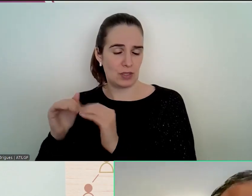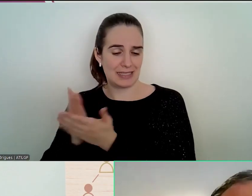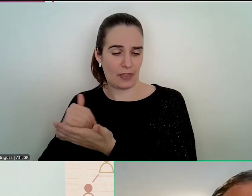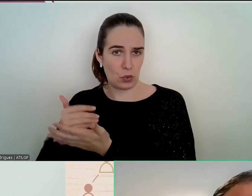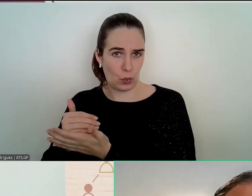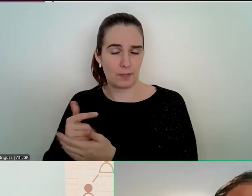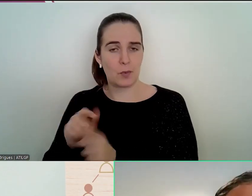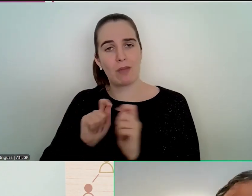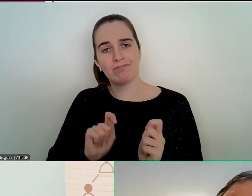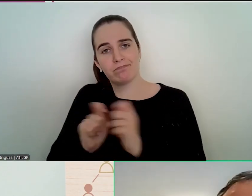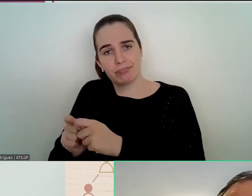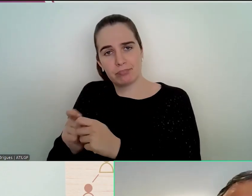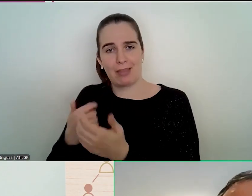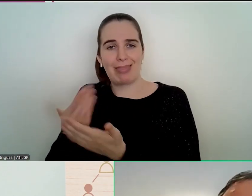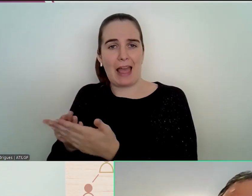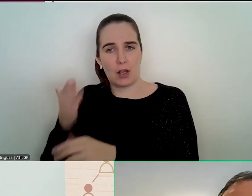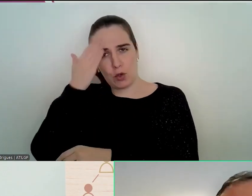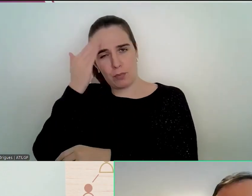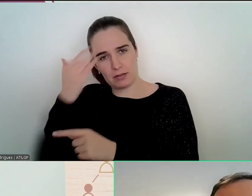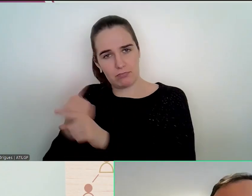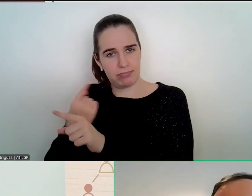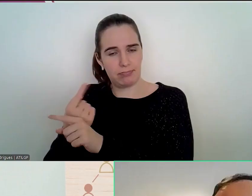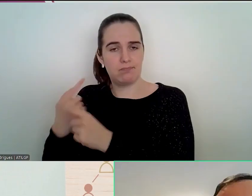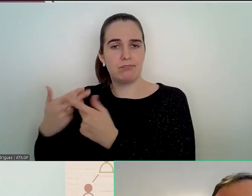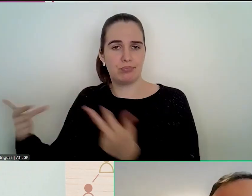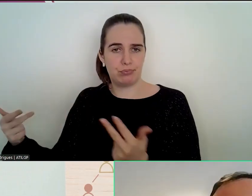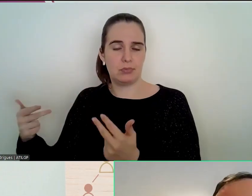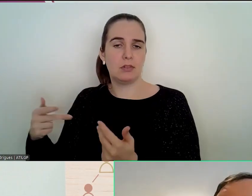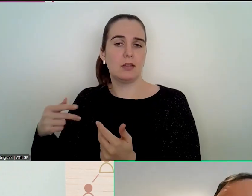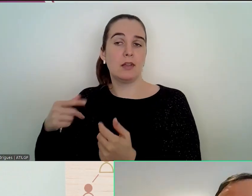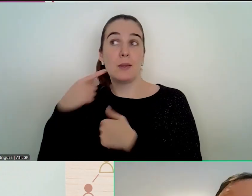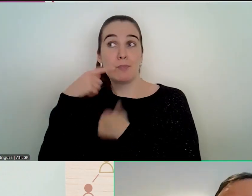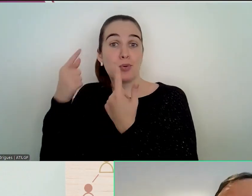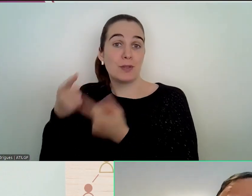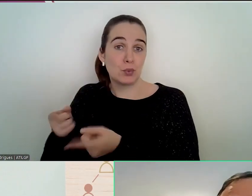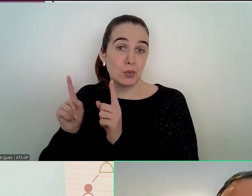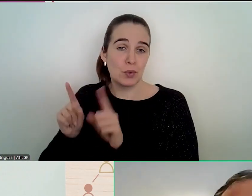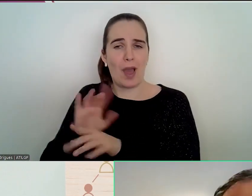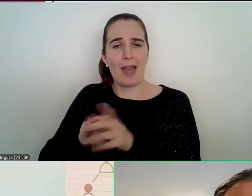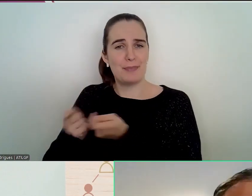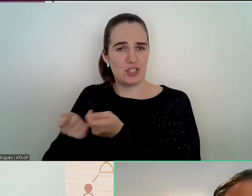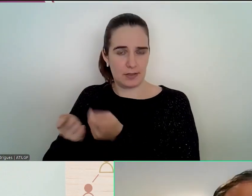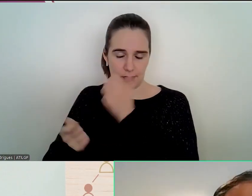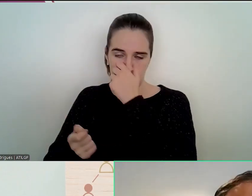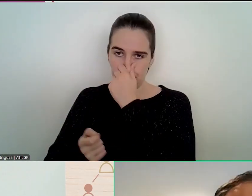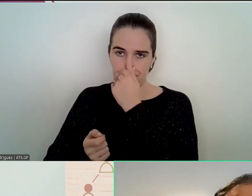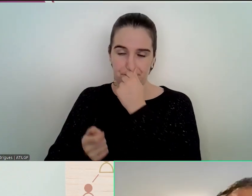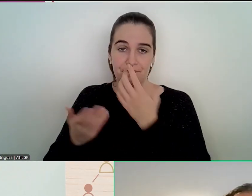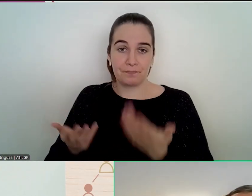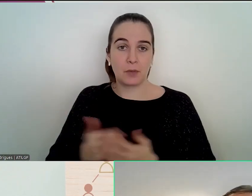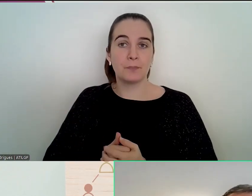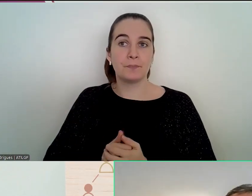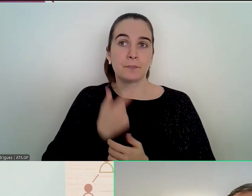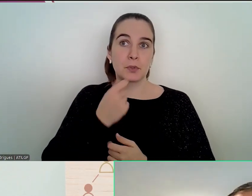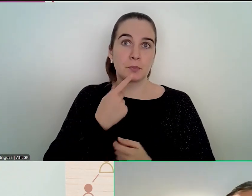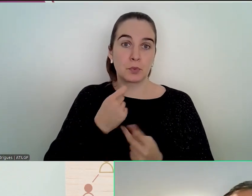para essas organizações um conjunto de atividades que são atividades públicas, atividades administrativas. E as